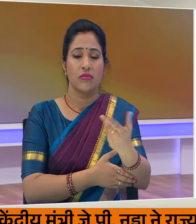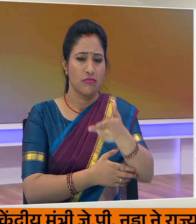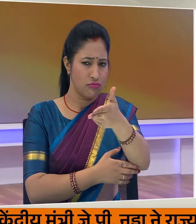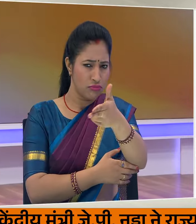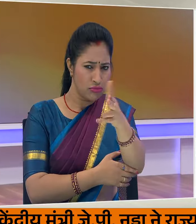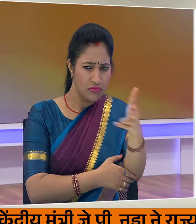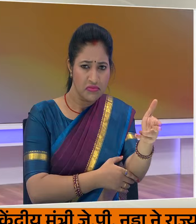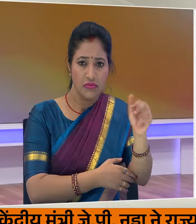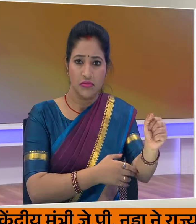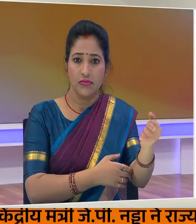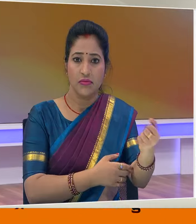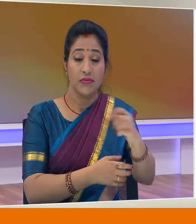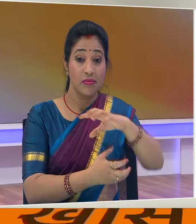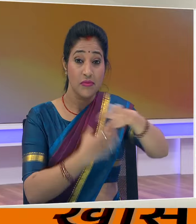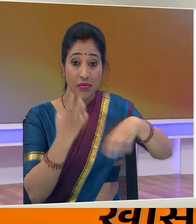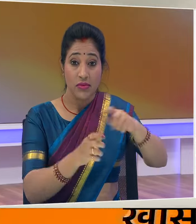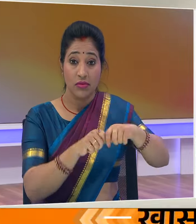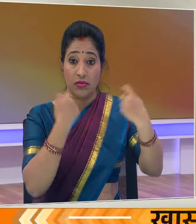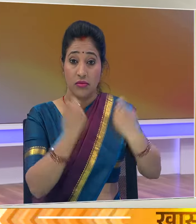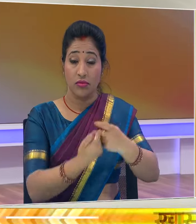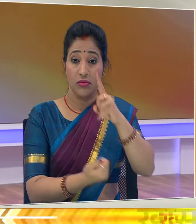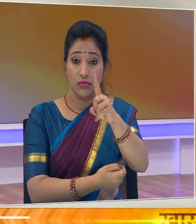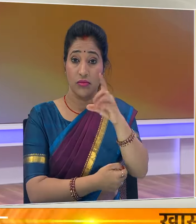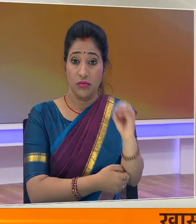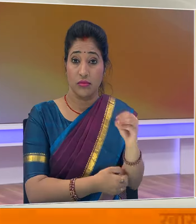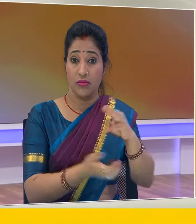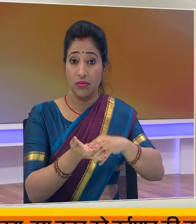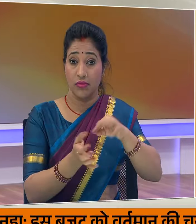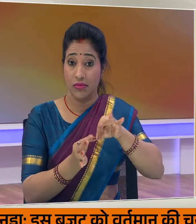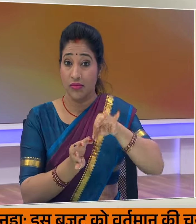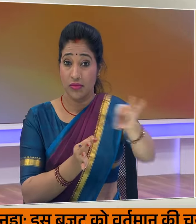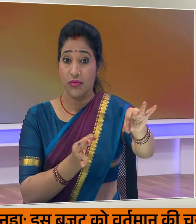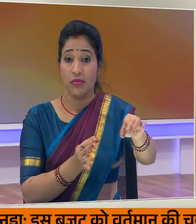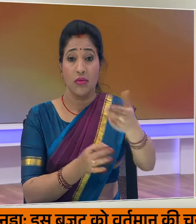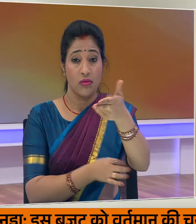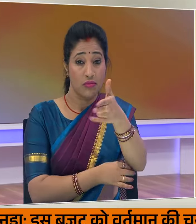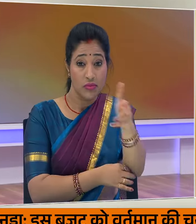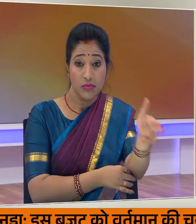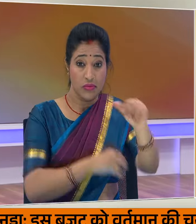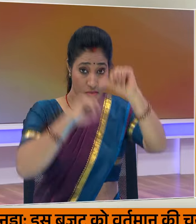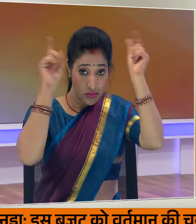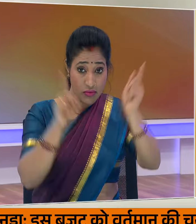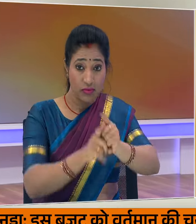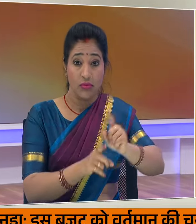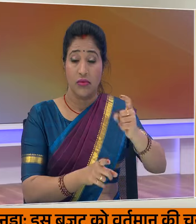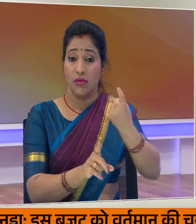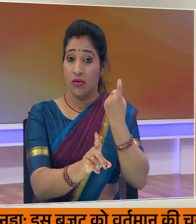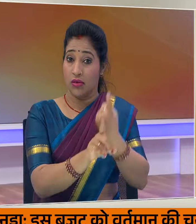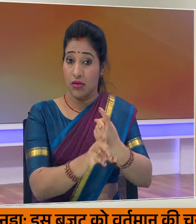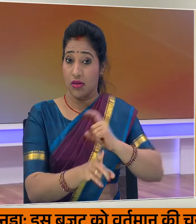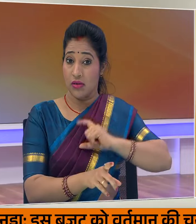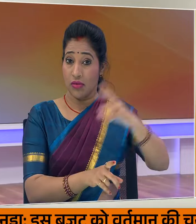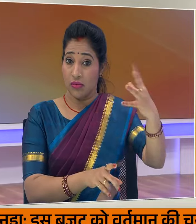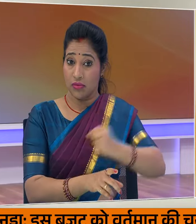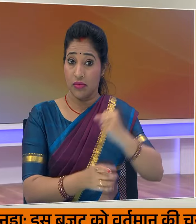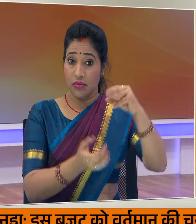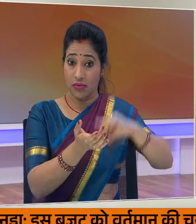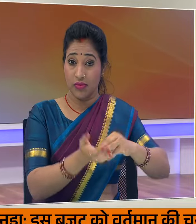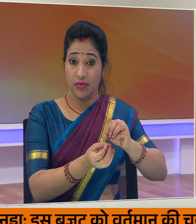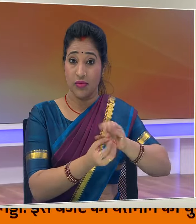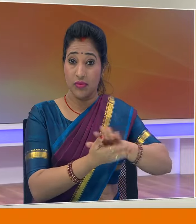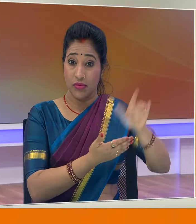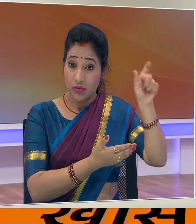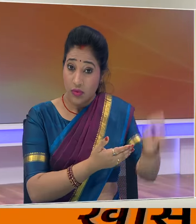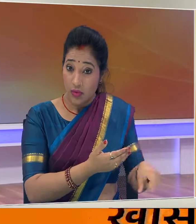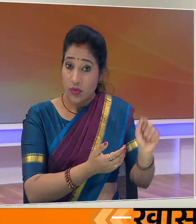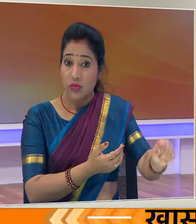निशानेबाजी में मिक्स्ड टीम 10 मीटर एयर पिस्टल इवेंट में भारत के लिए कांस्य पदक जीतने पर मनु भाकर और